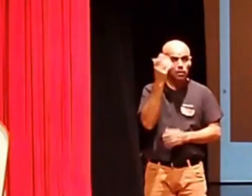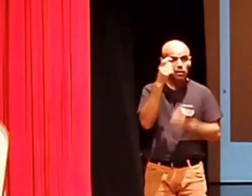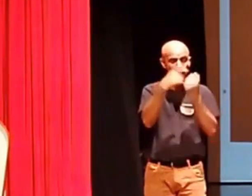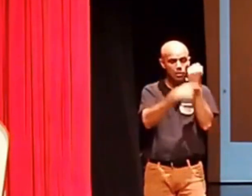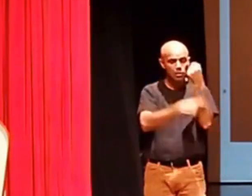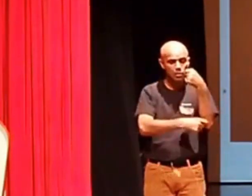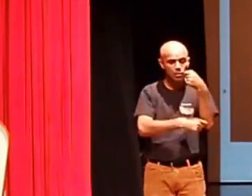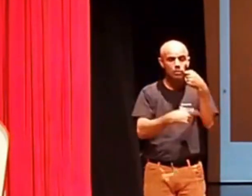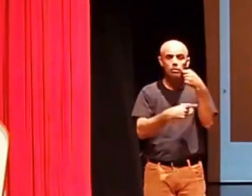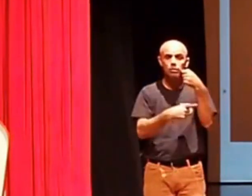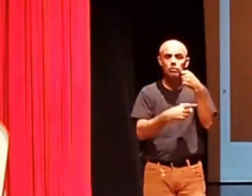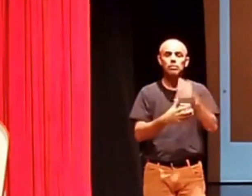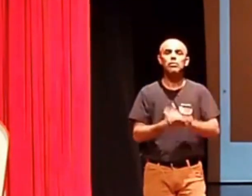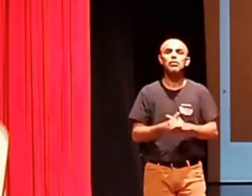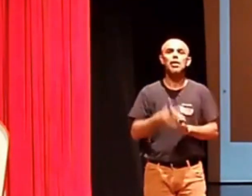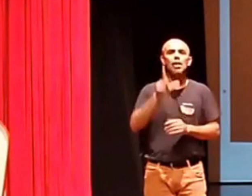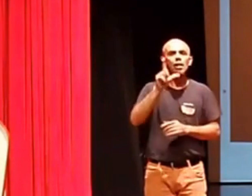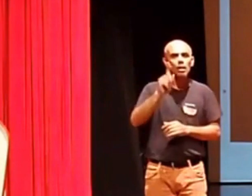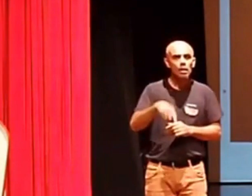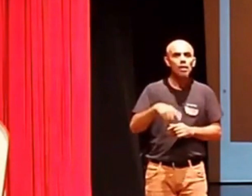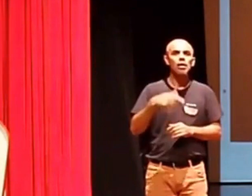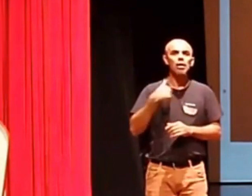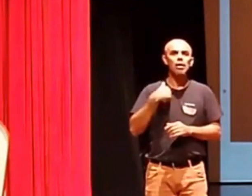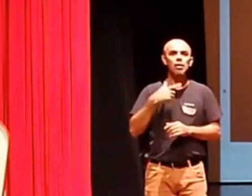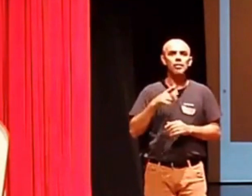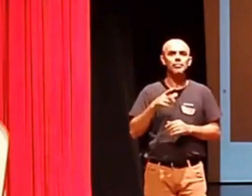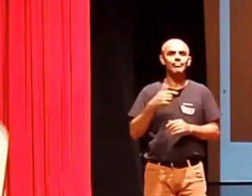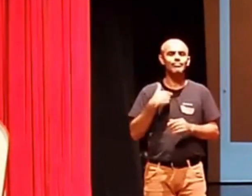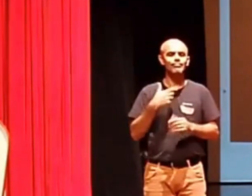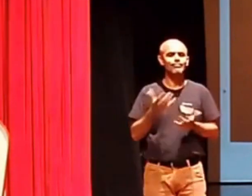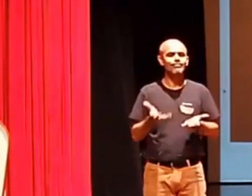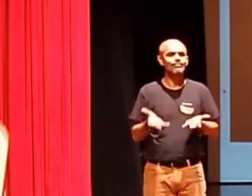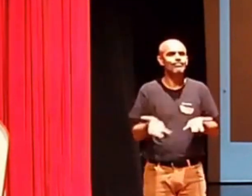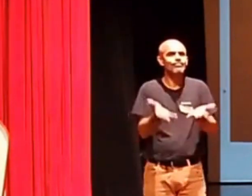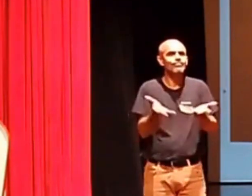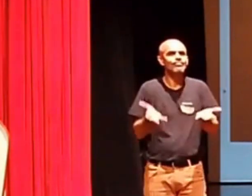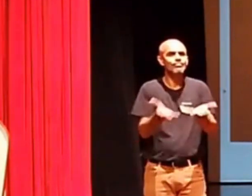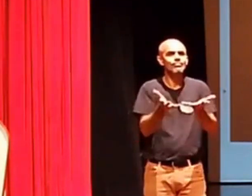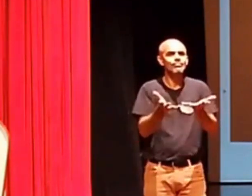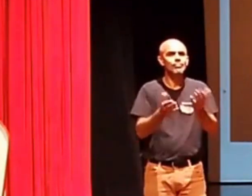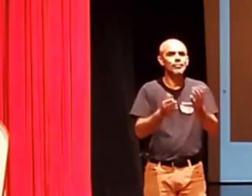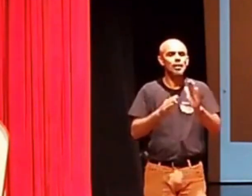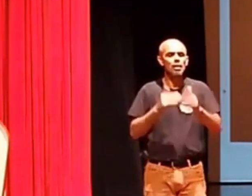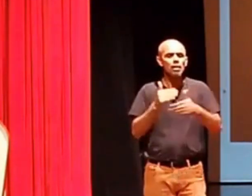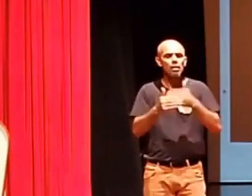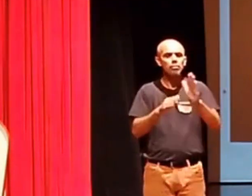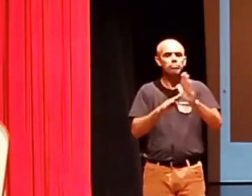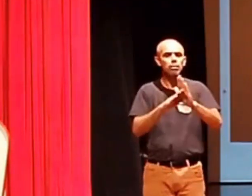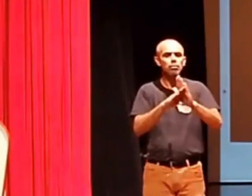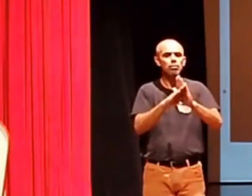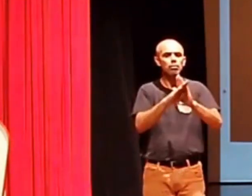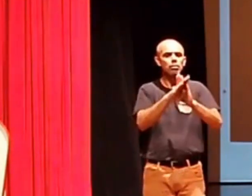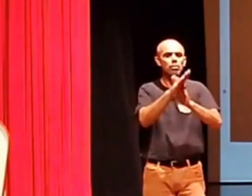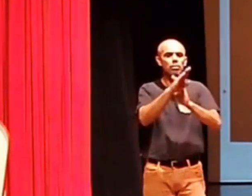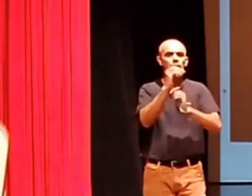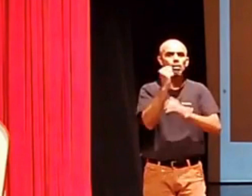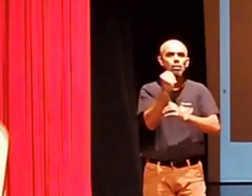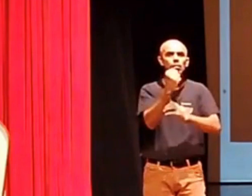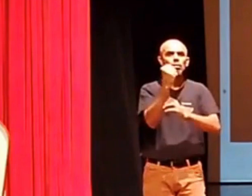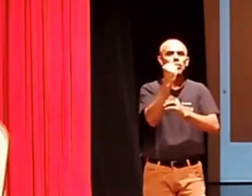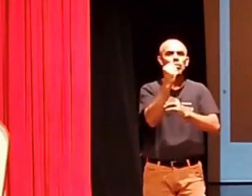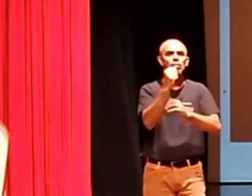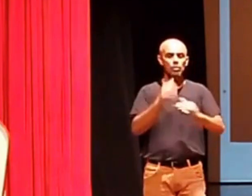escoliose, ela tendencia a progredir de forma severa durante a fase